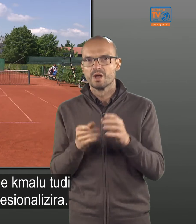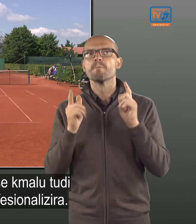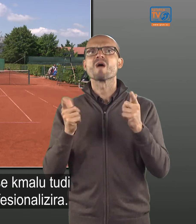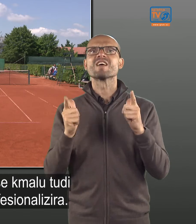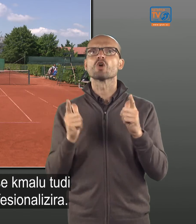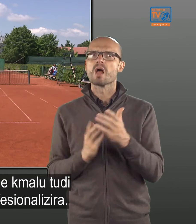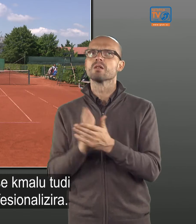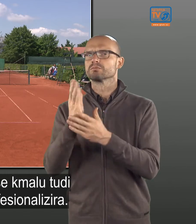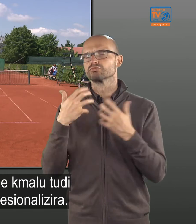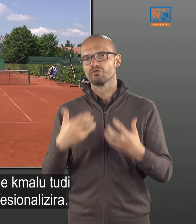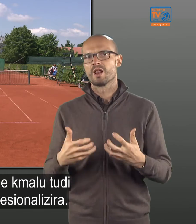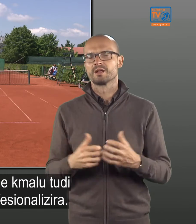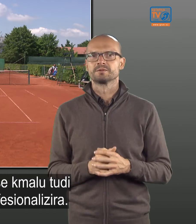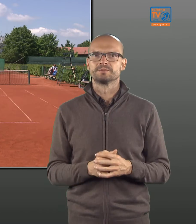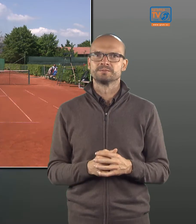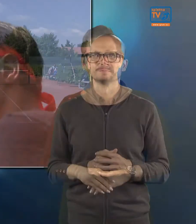profesionalizira.